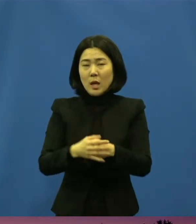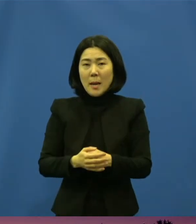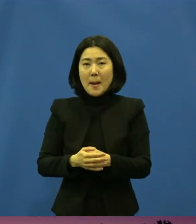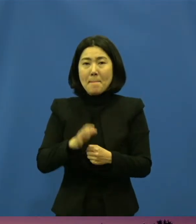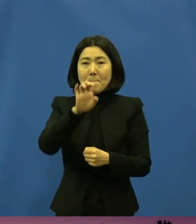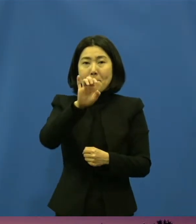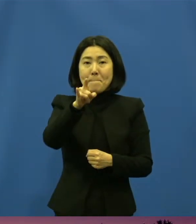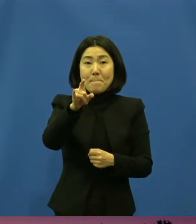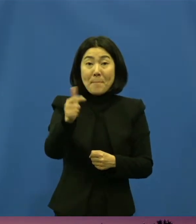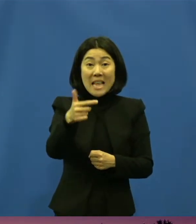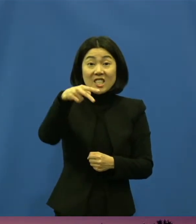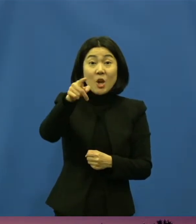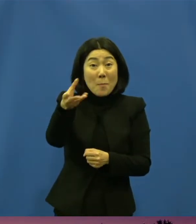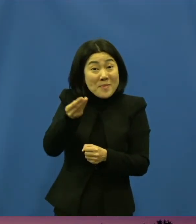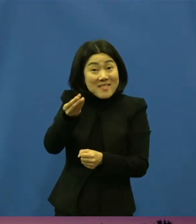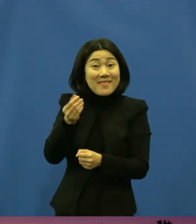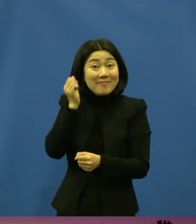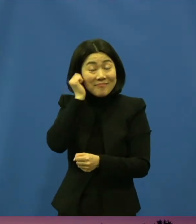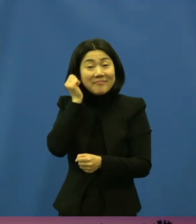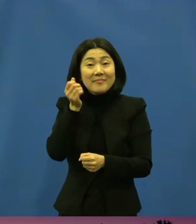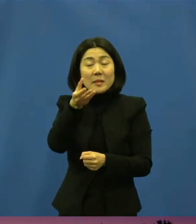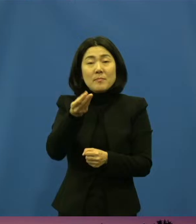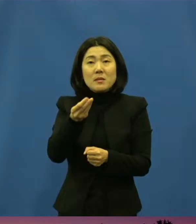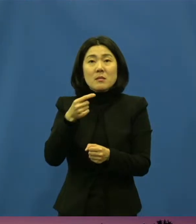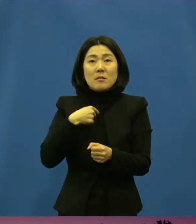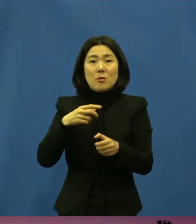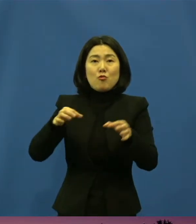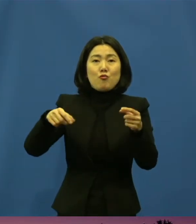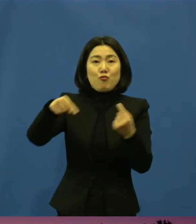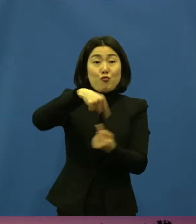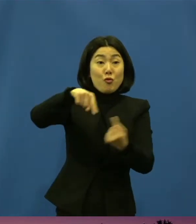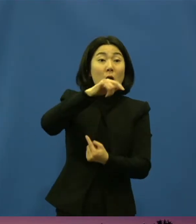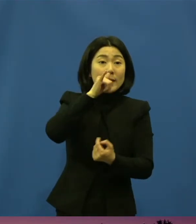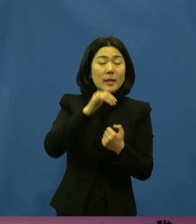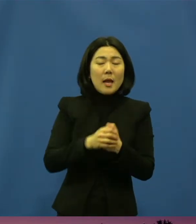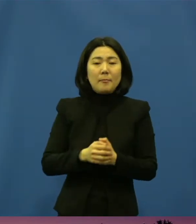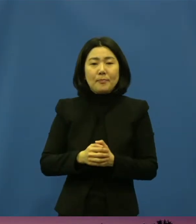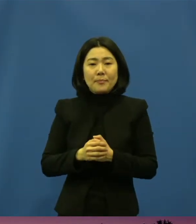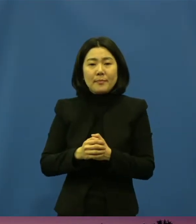그런데 나이가 아주 어린 친구들이,